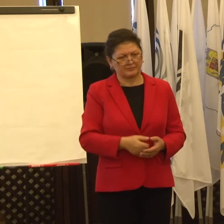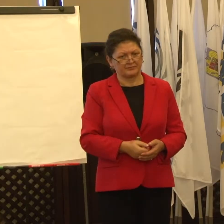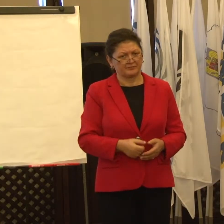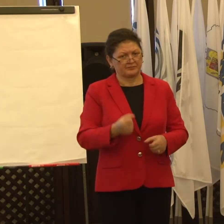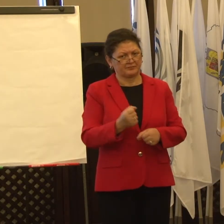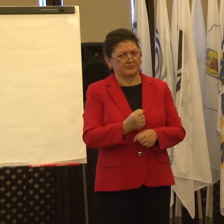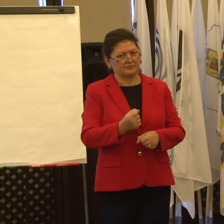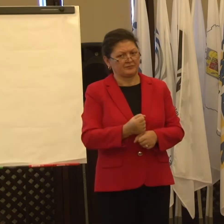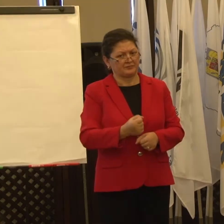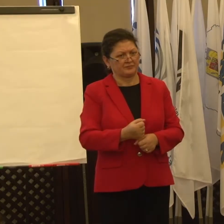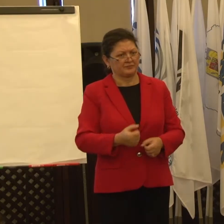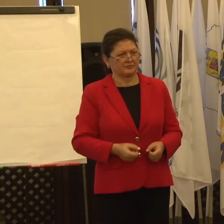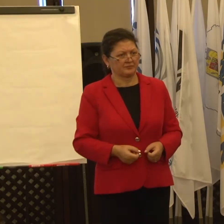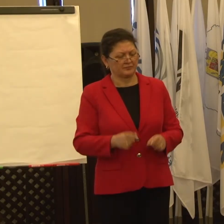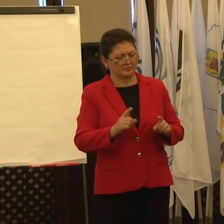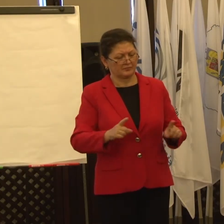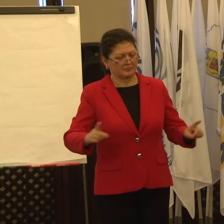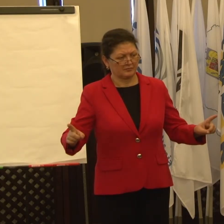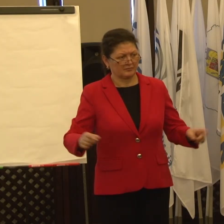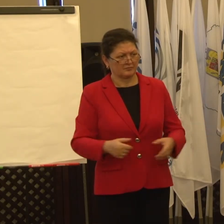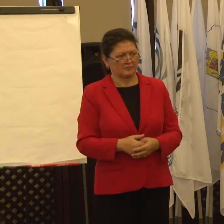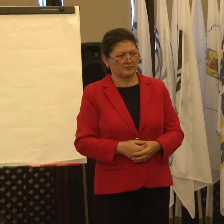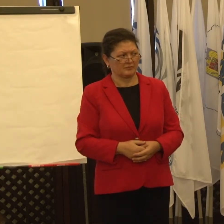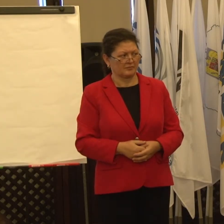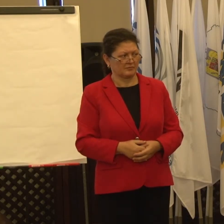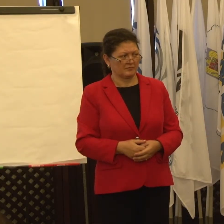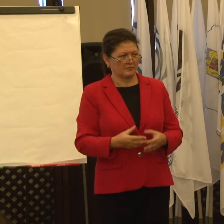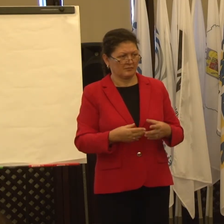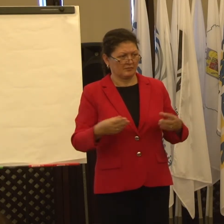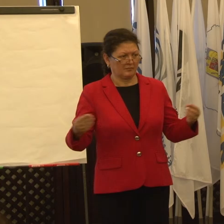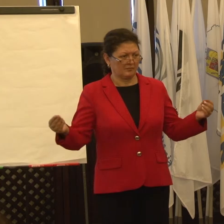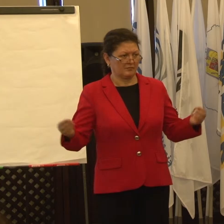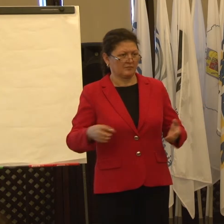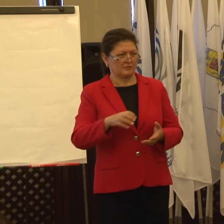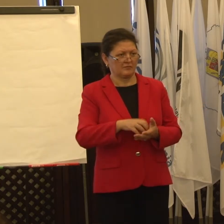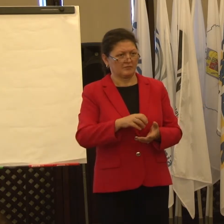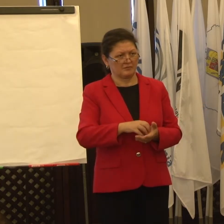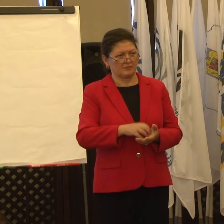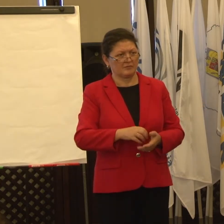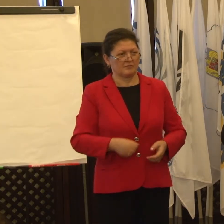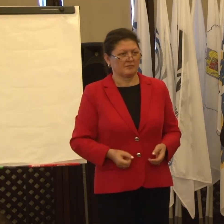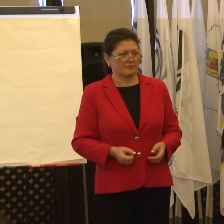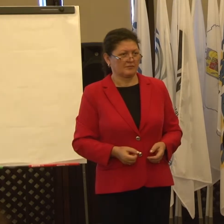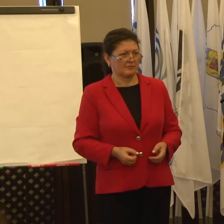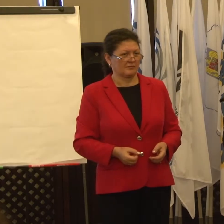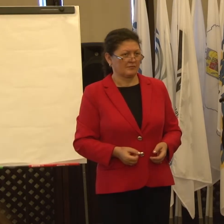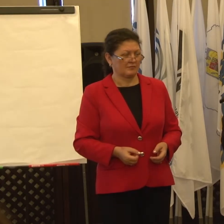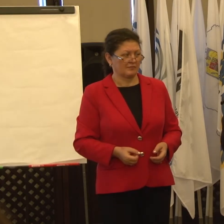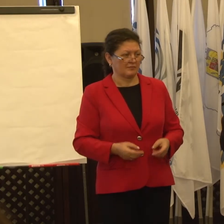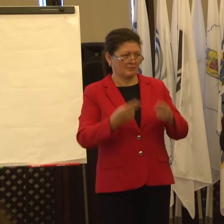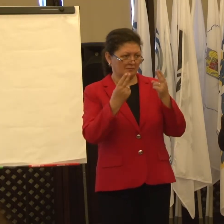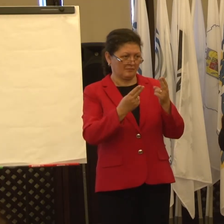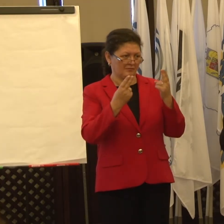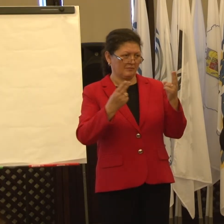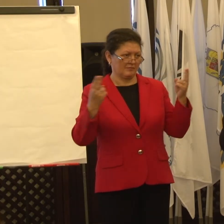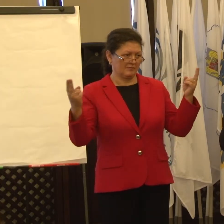Se lucrează în diverse, în multe, multe locuri, da? Dar este